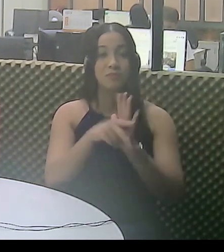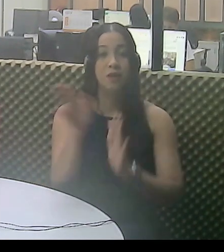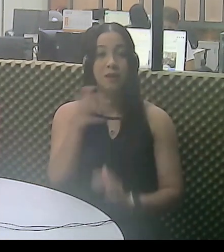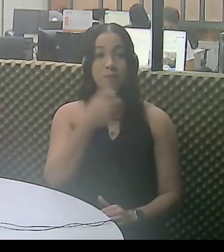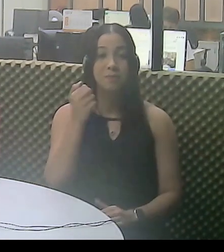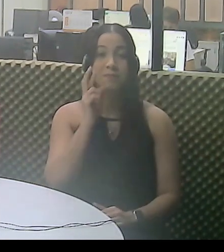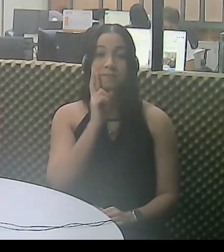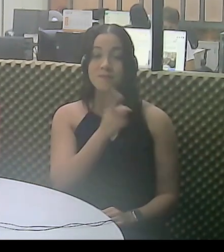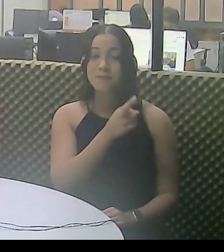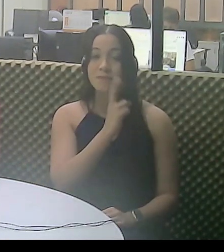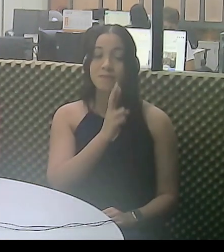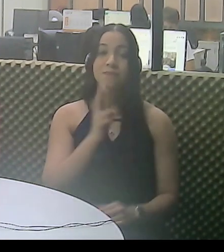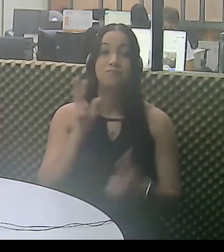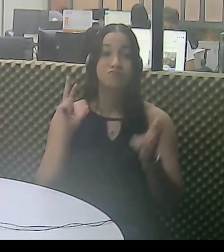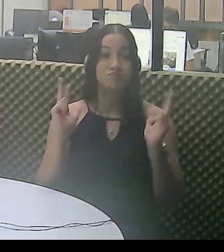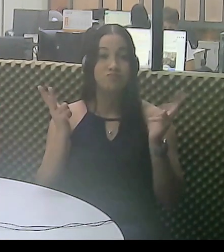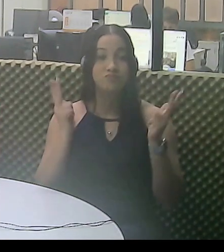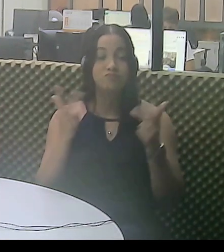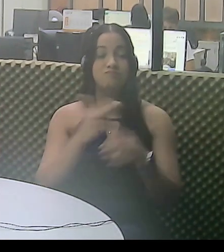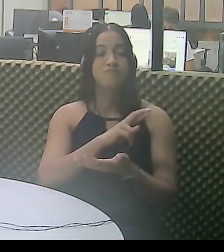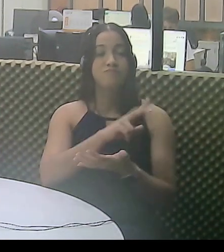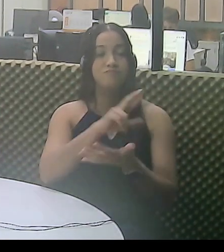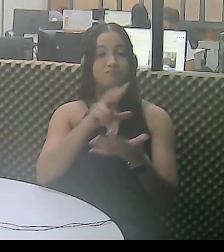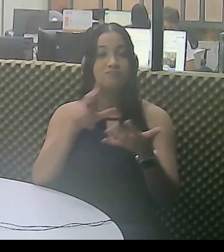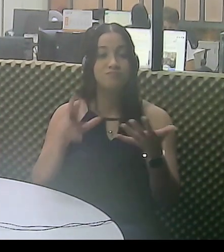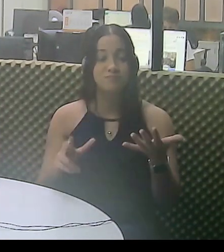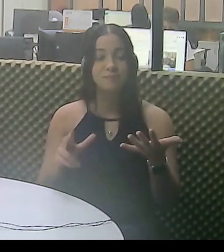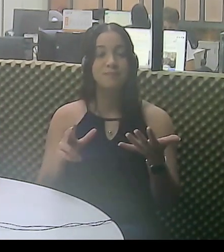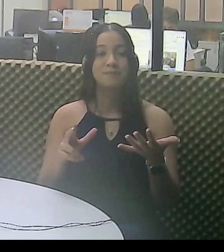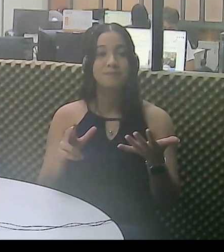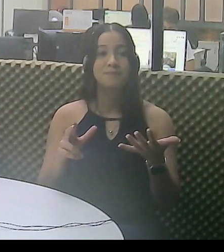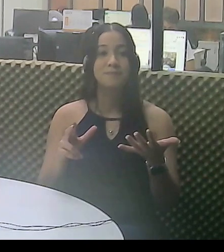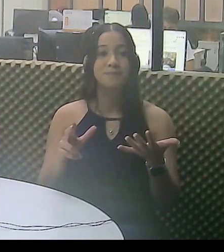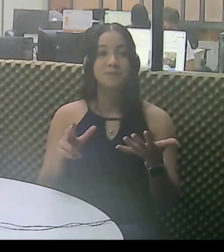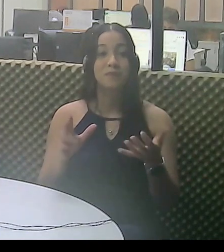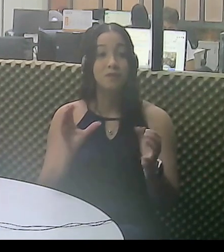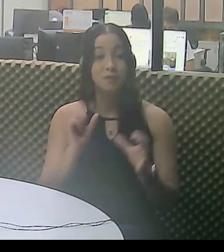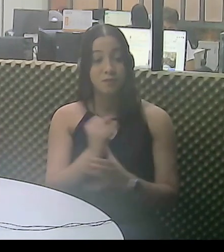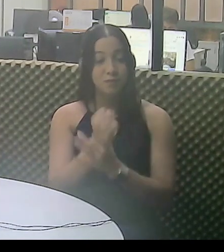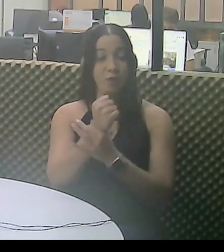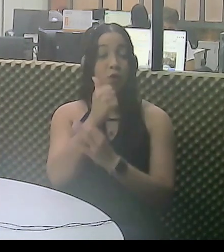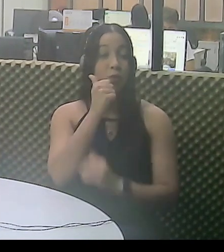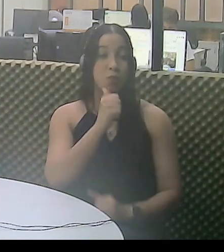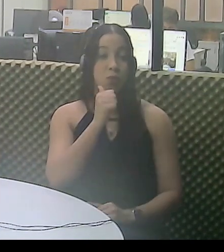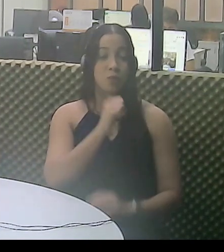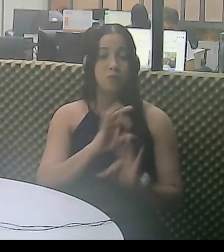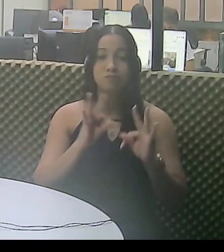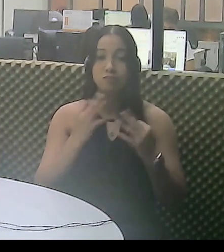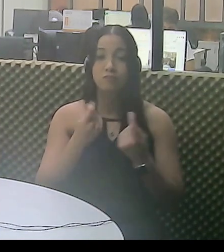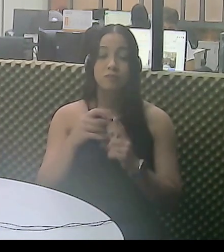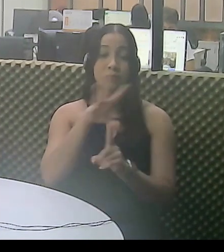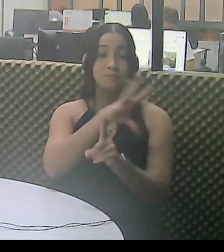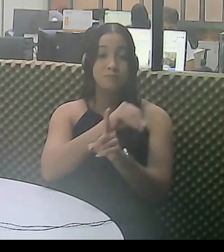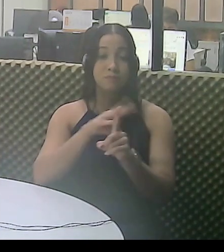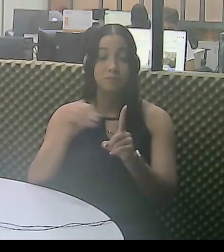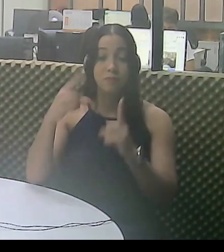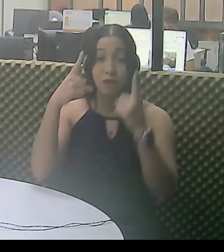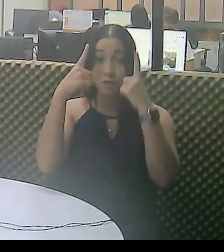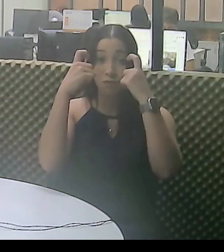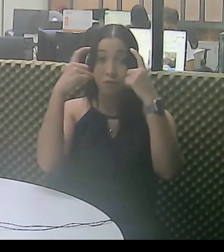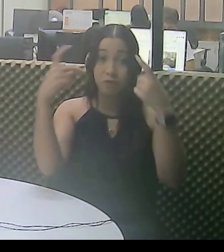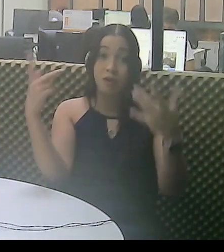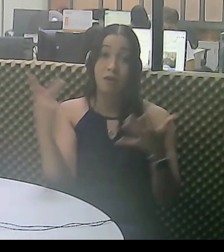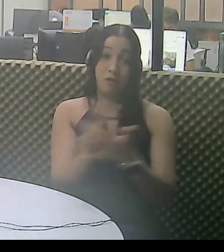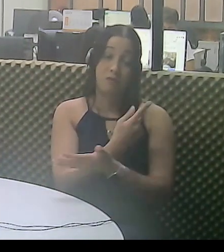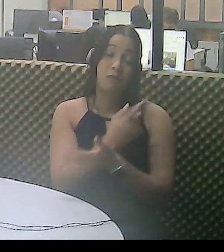bares, restaurantes, casas noturnas, demais estabelecimentos, para proteger as mulheres de toda a situação de assédio, de violência que possa